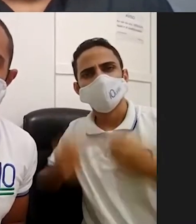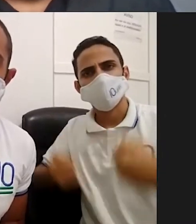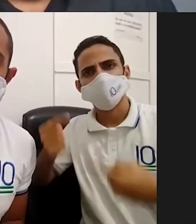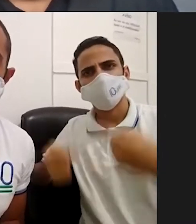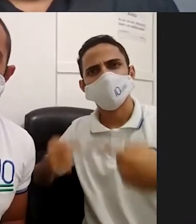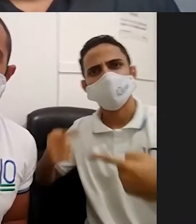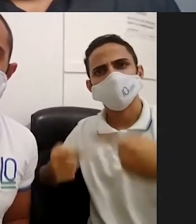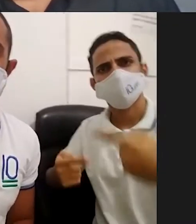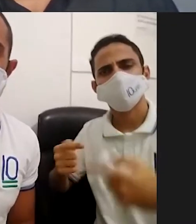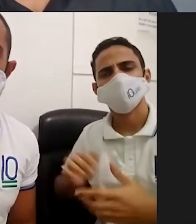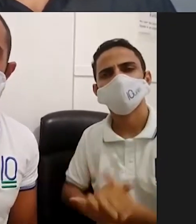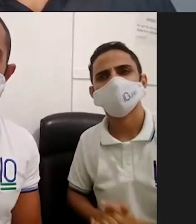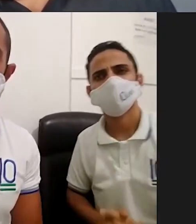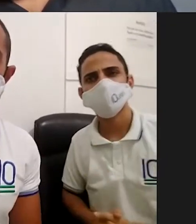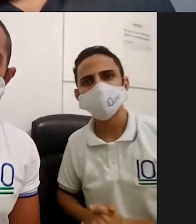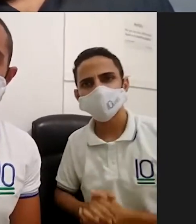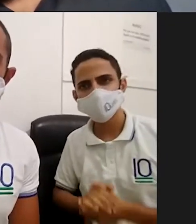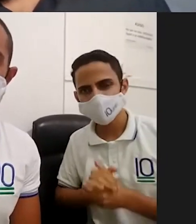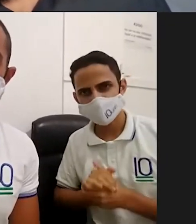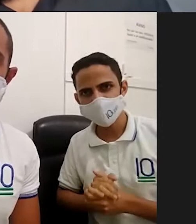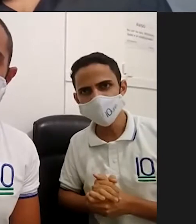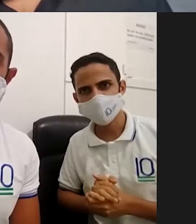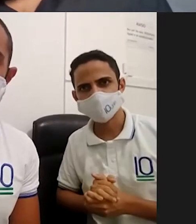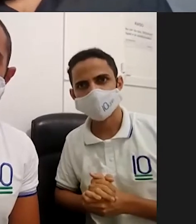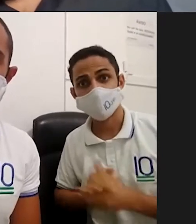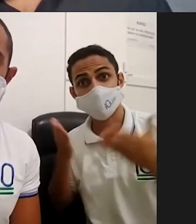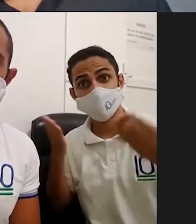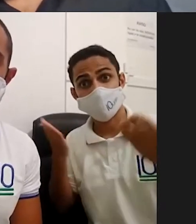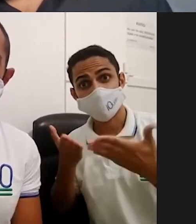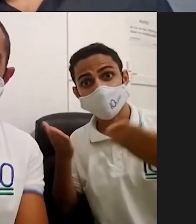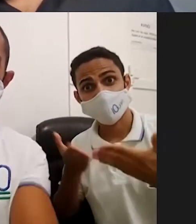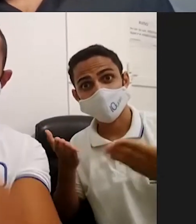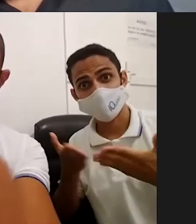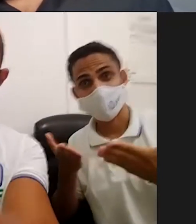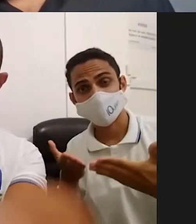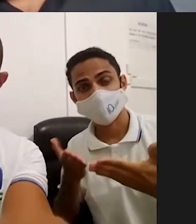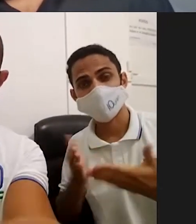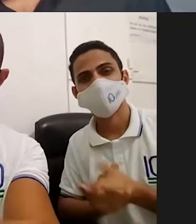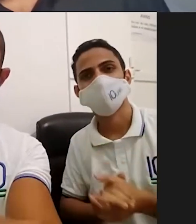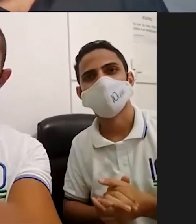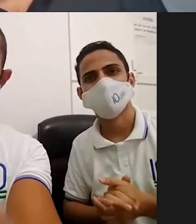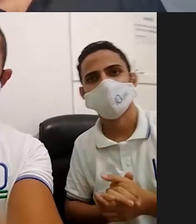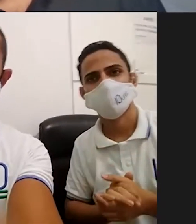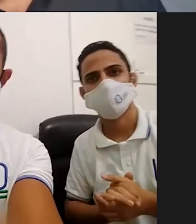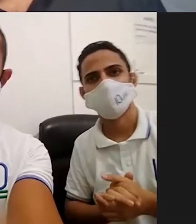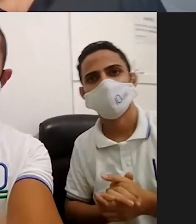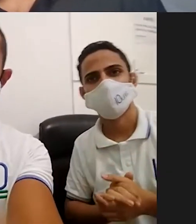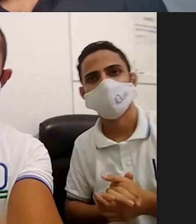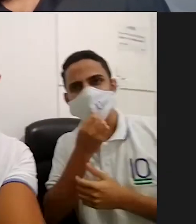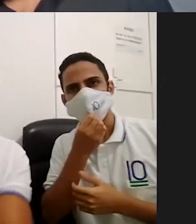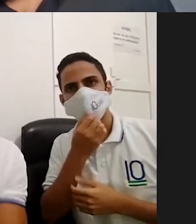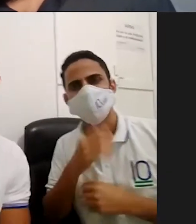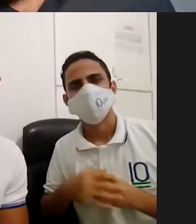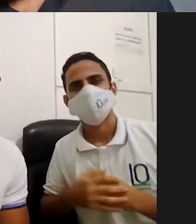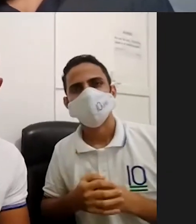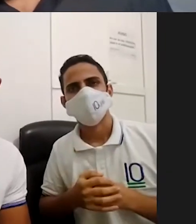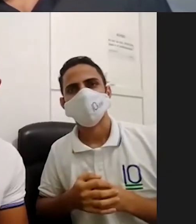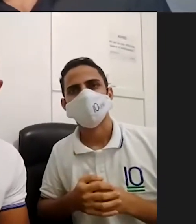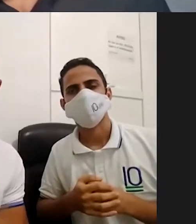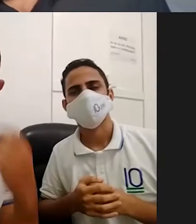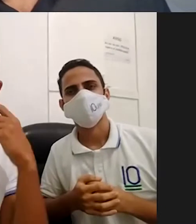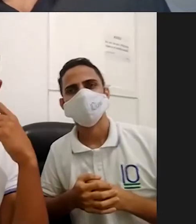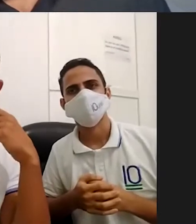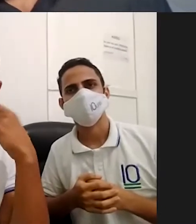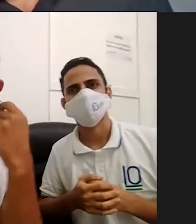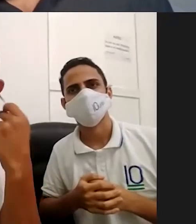importante. Vamos agora conversar também, antes de falar com o Ibiri, que ele está traduzindo a linguagem em Libras, né,